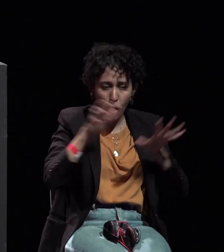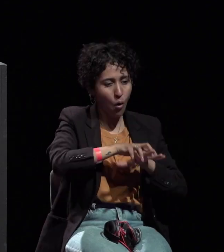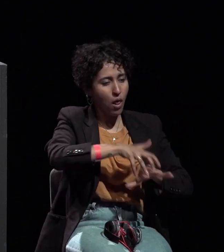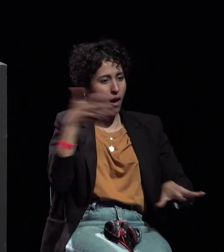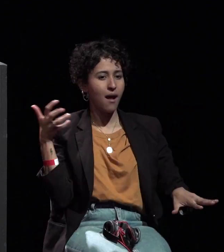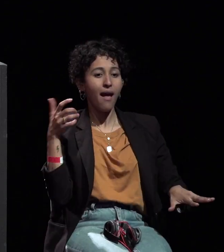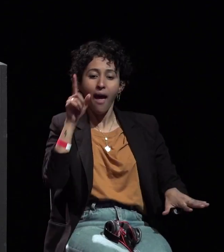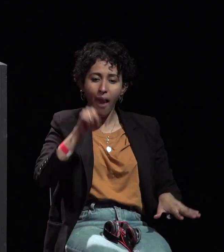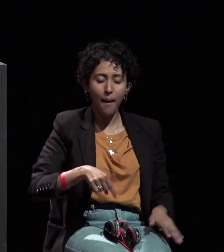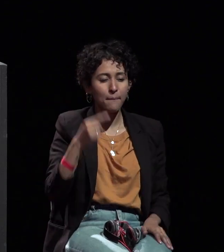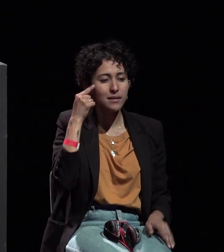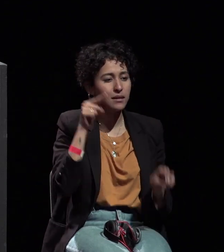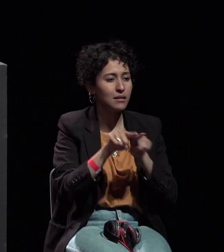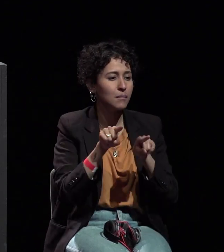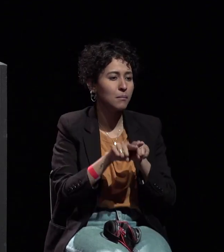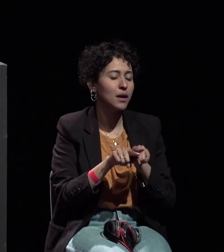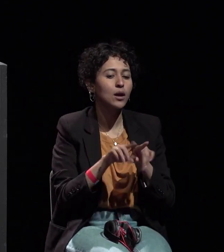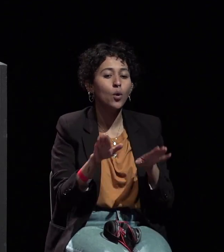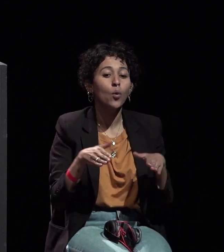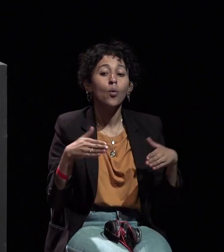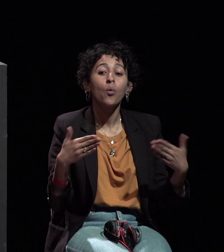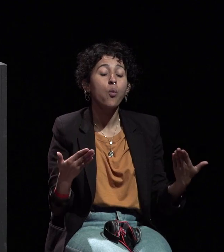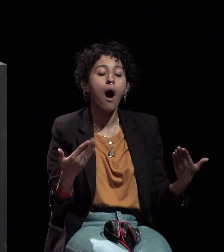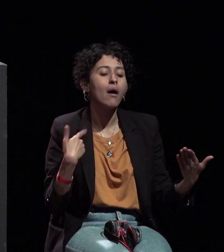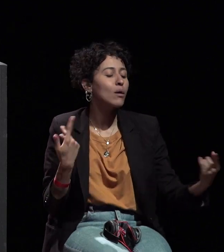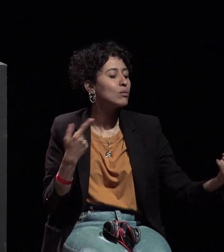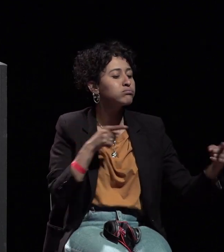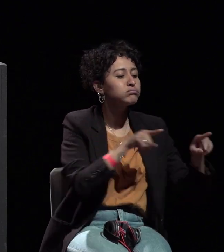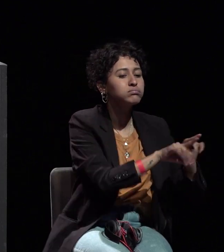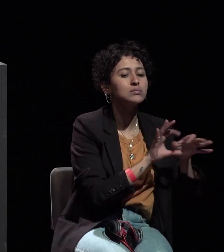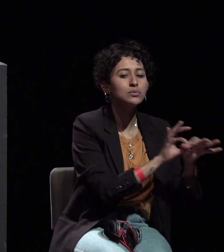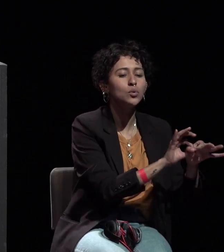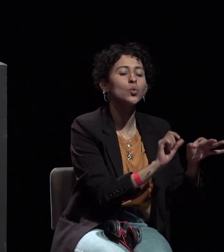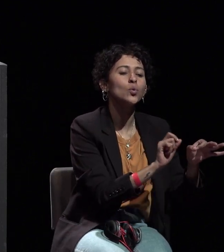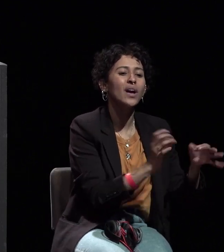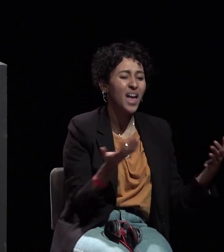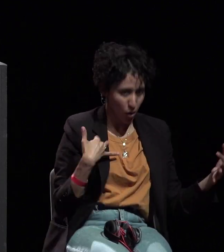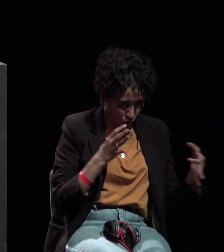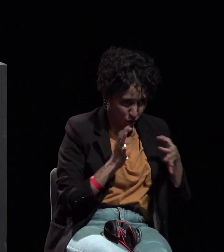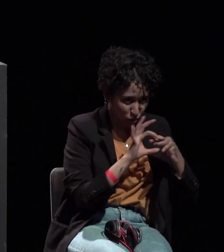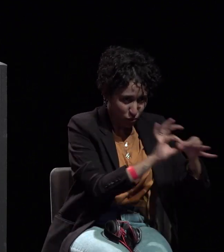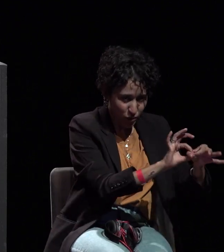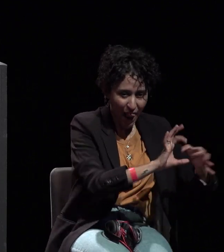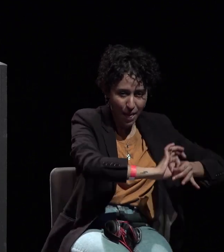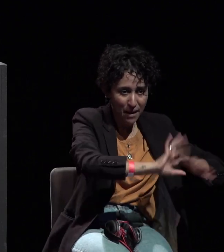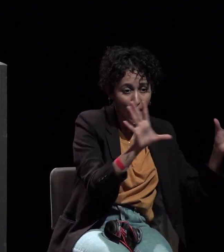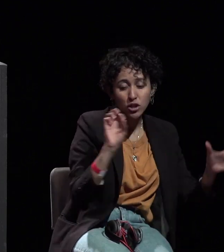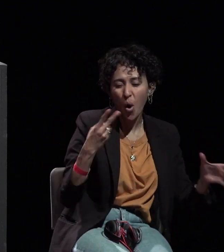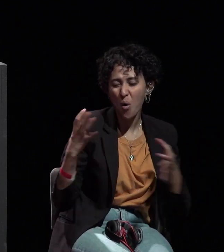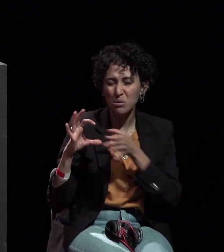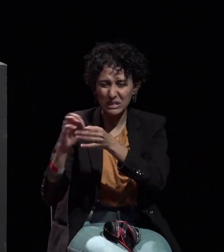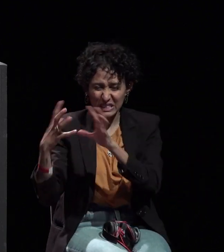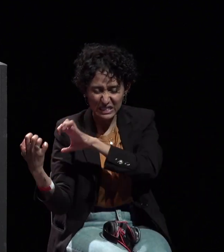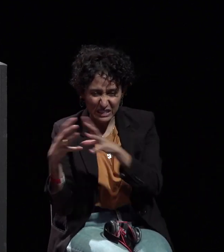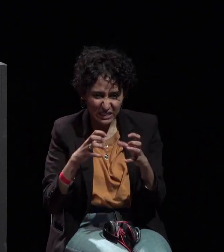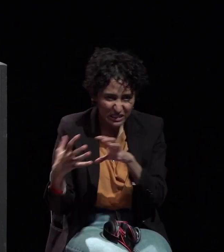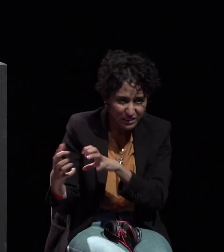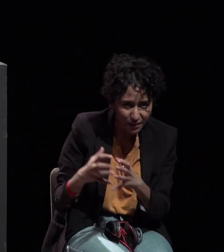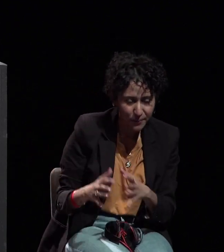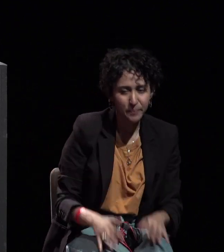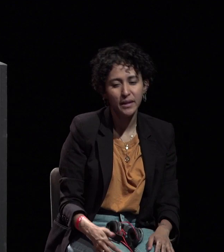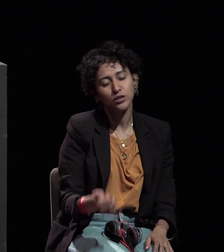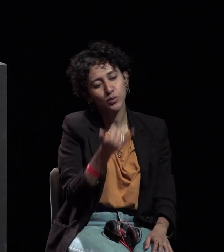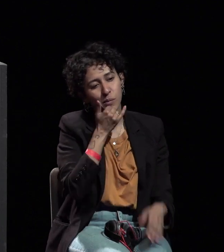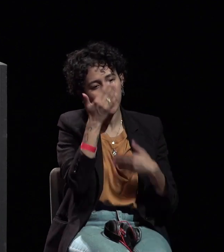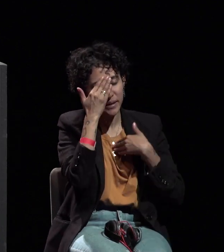qual pacto que a gente está, se ela pela emancipação ou pela barbárie. Muitíssimo obrigada e desculpa por ter